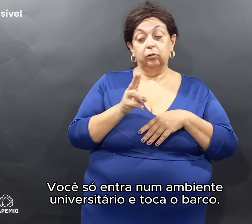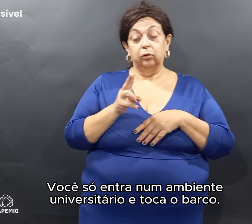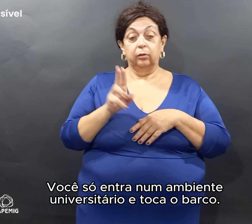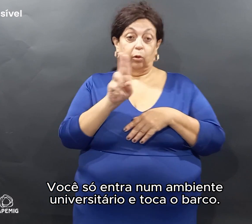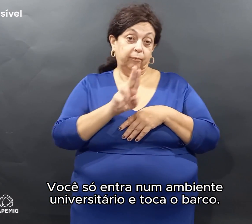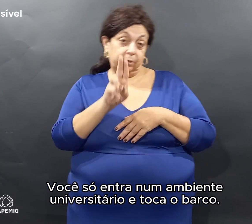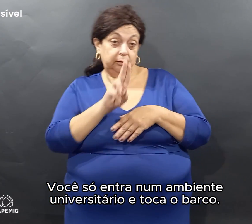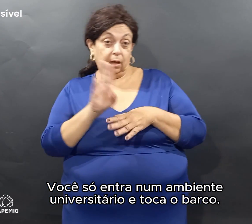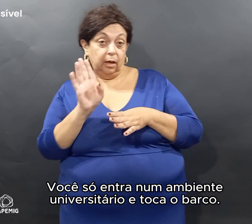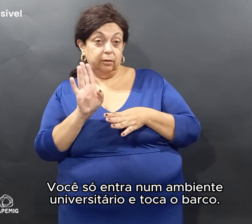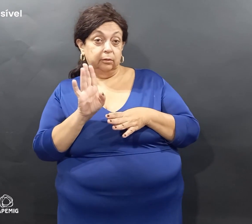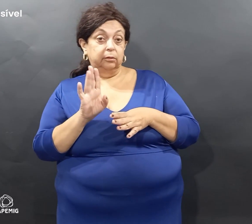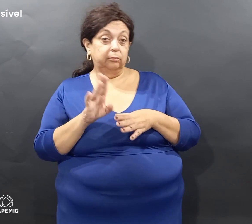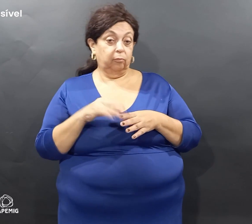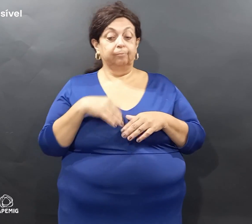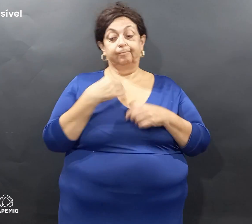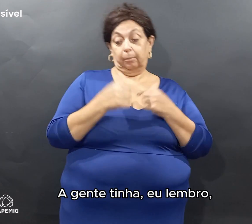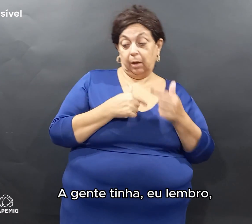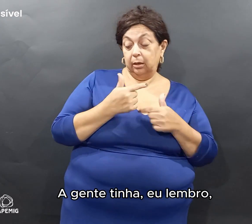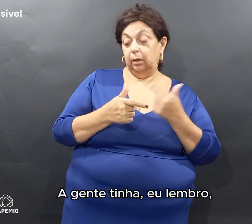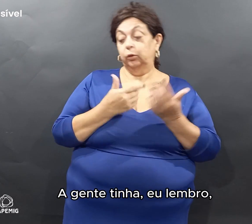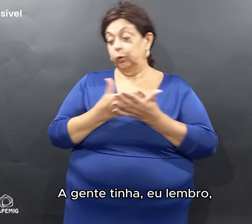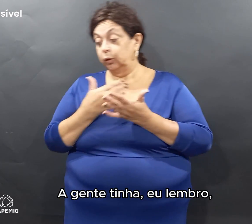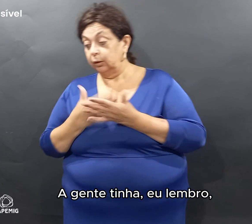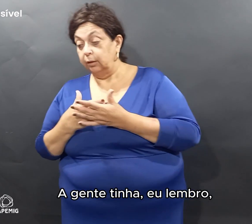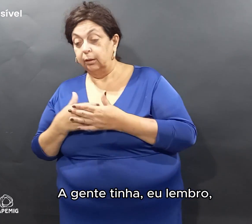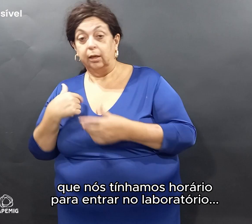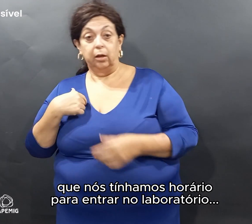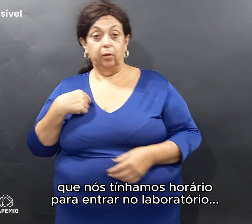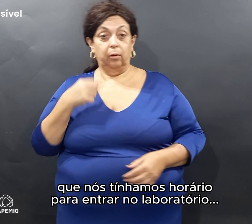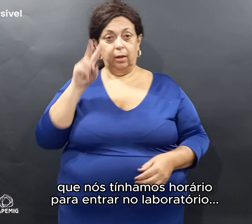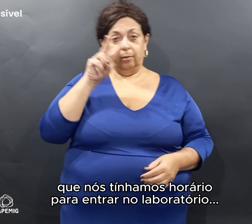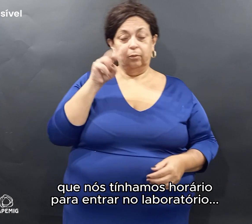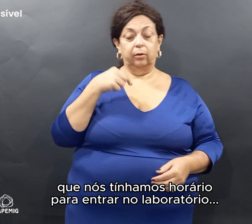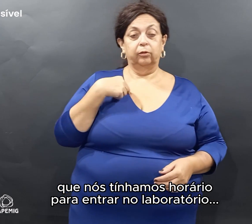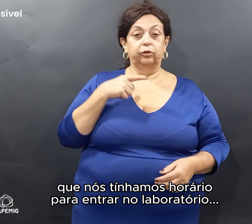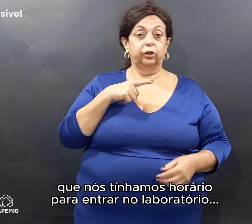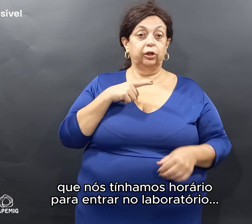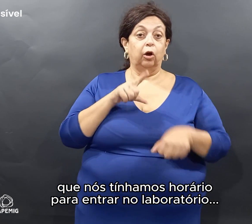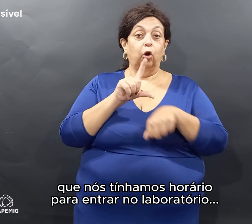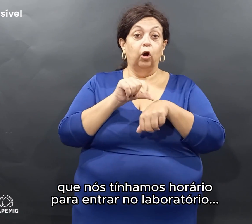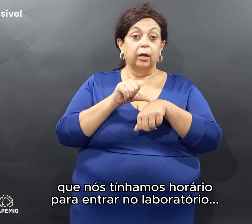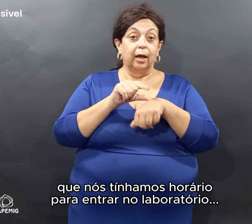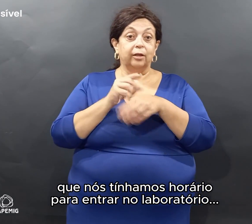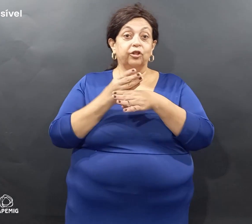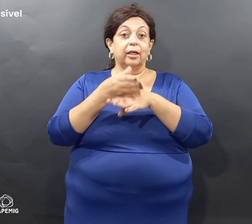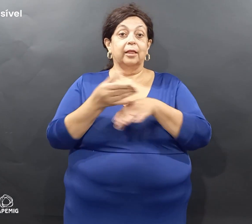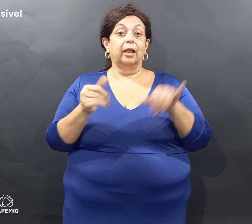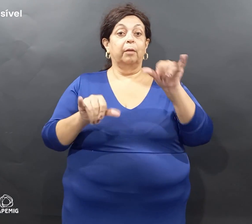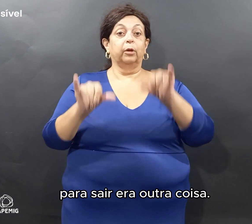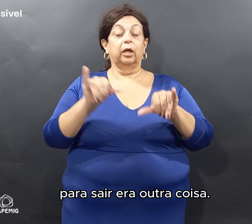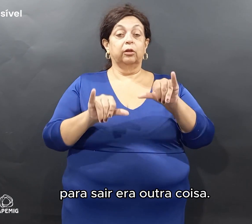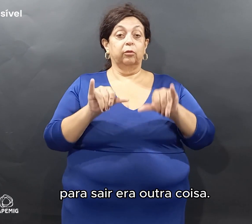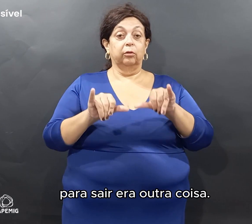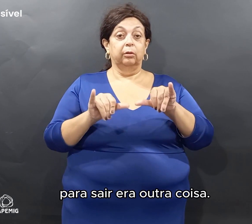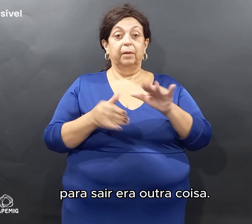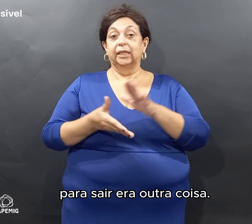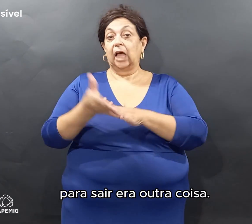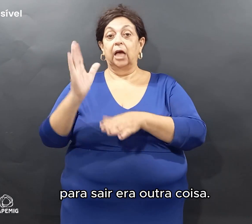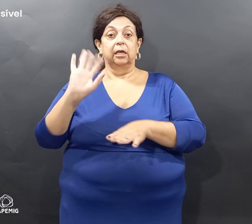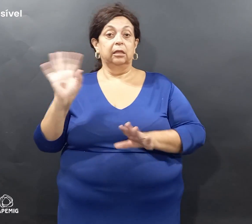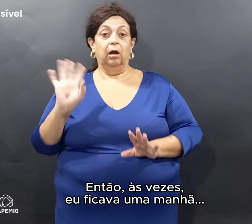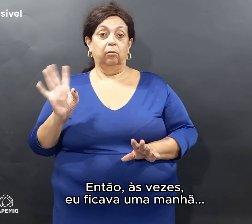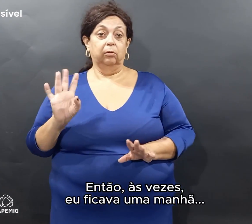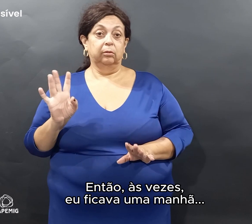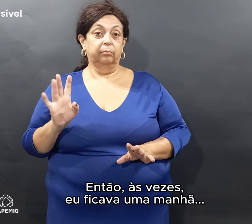universitário e toca o barco. A gente tinha, eu lembro, que nós tínhamos horário para entrar no laboratório. Para sair era outra